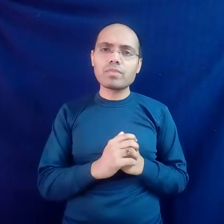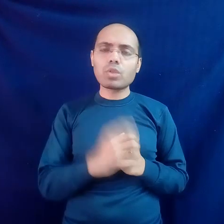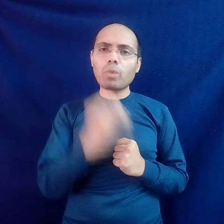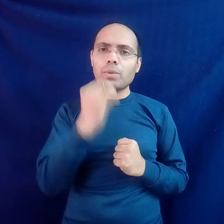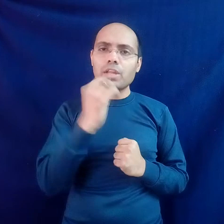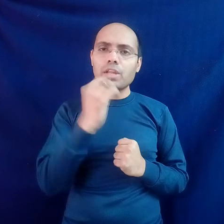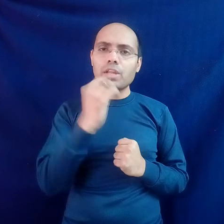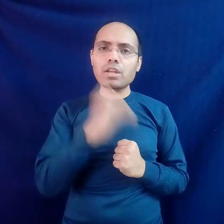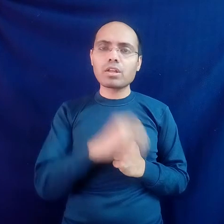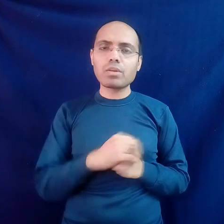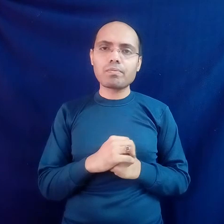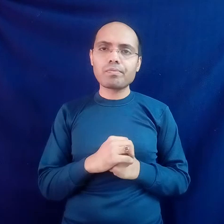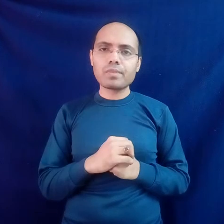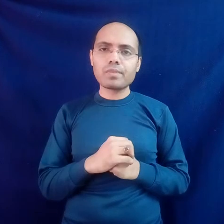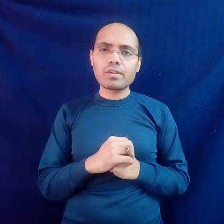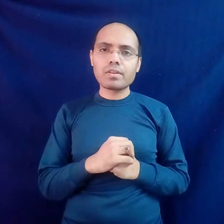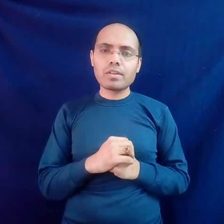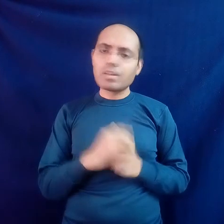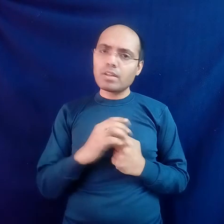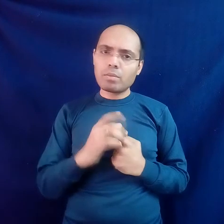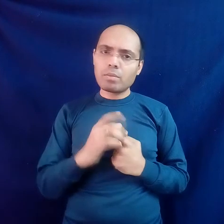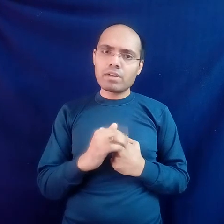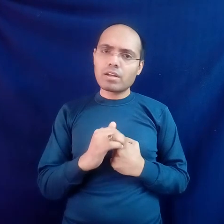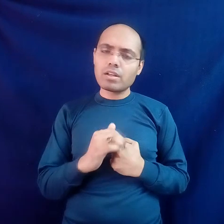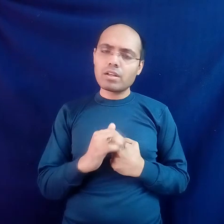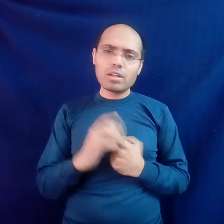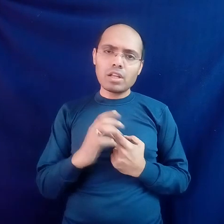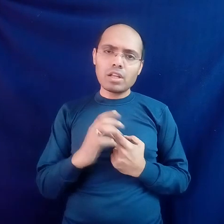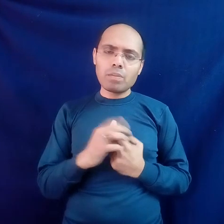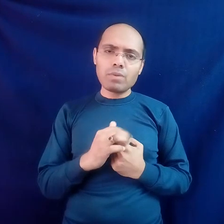जिसको आप कभी देख नहीं सकते, नंबर एक। नंबर दो,